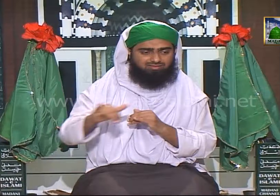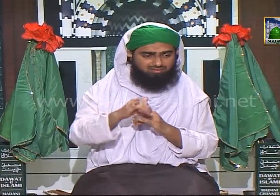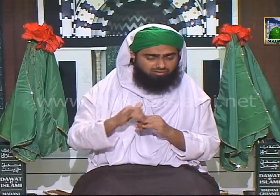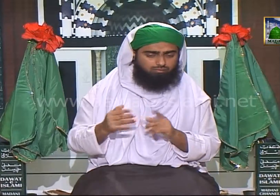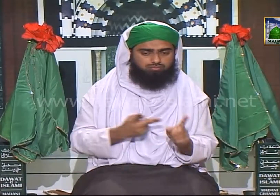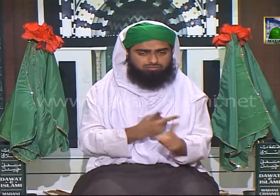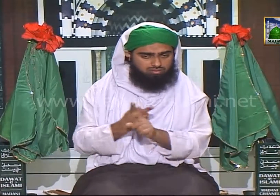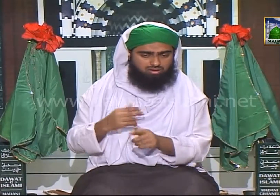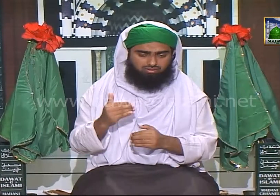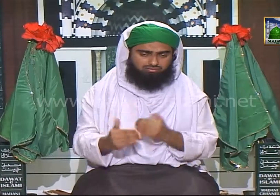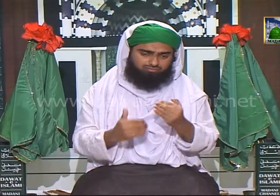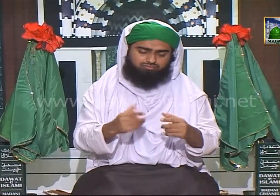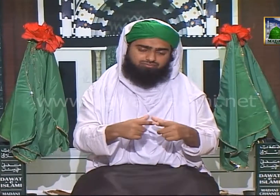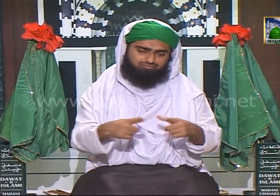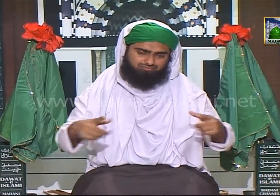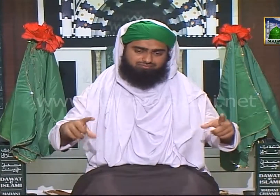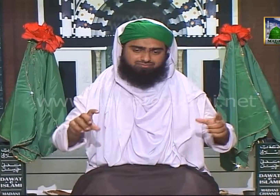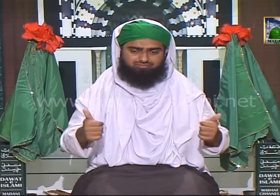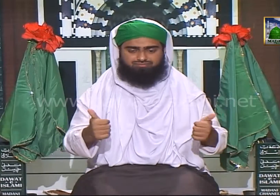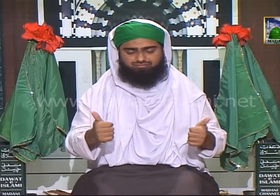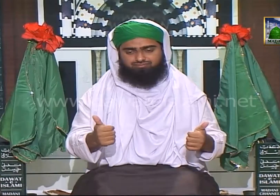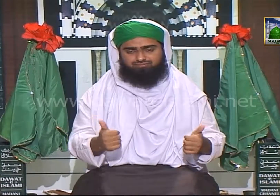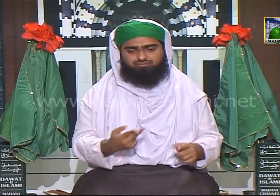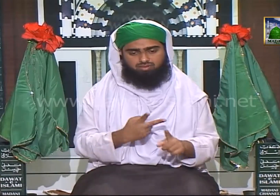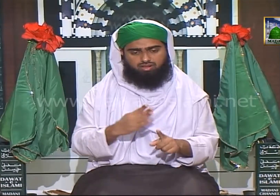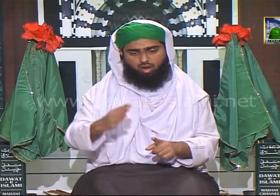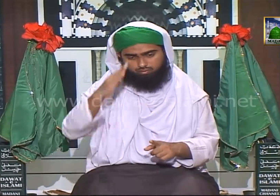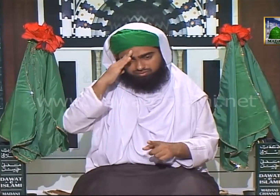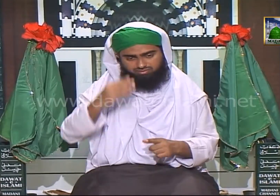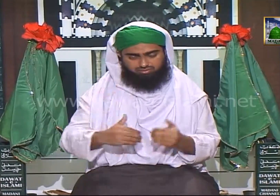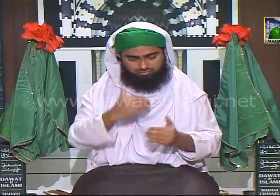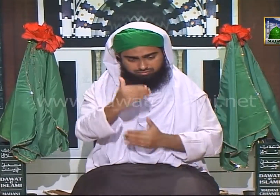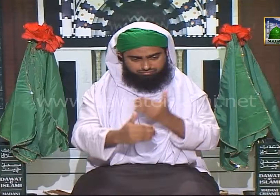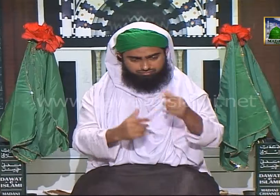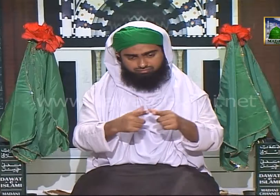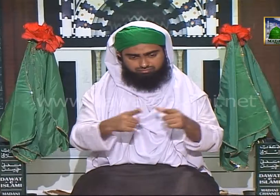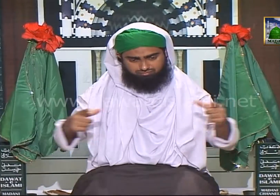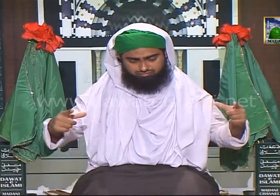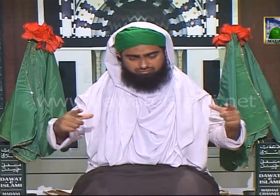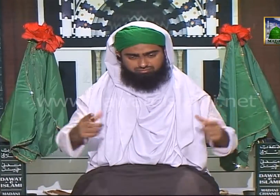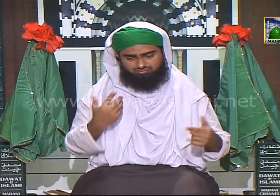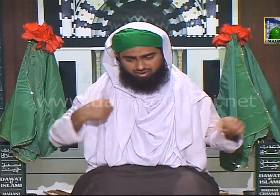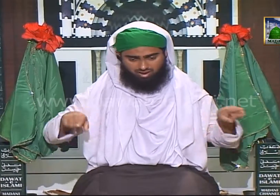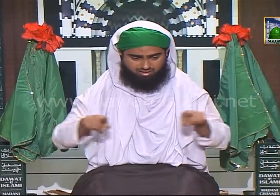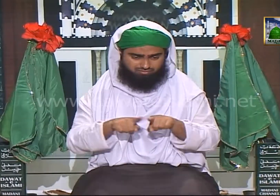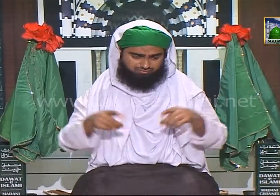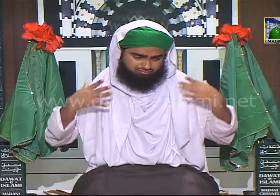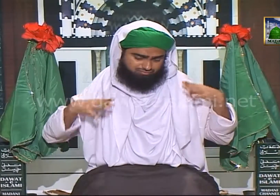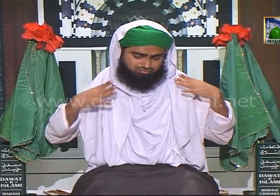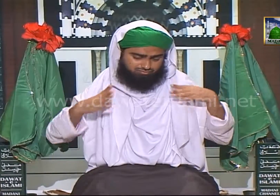ملے گا. تو اس طرح آہستہ آہستہ، یہ ایک دم نہیں ہوگا، آہستہ آہستہ اگر دعوت اسلامی ترقی کرتی رہی اور آپ بھائی مل